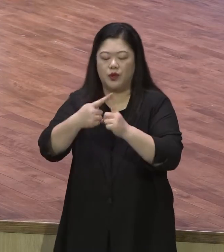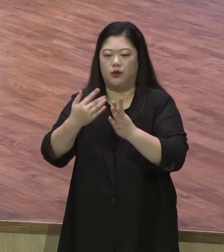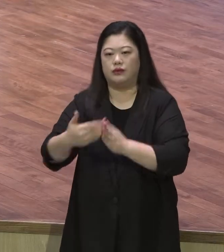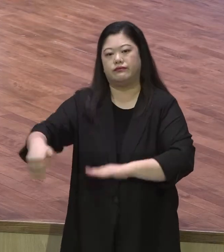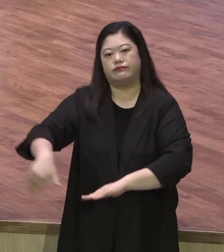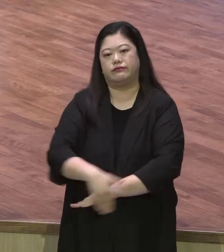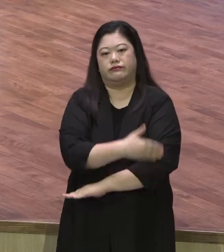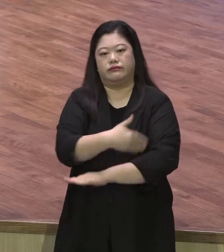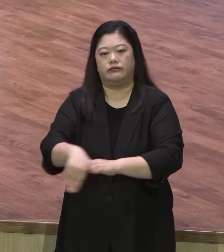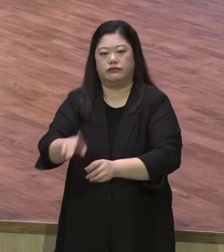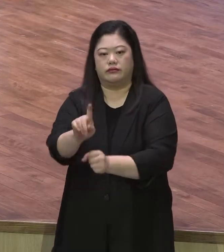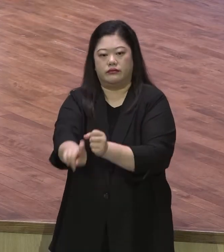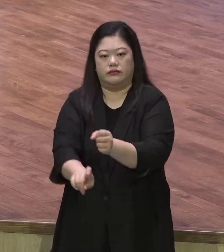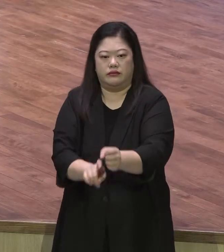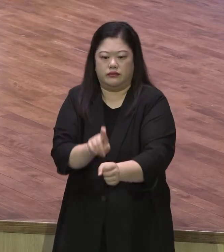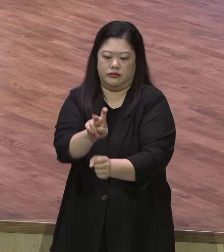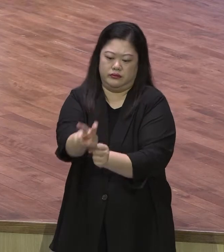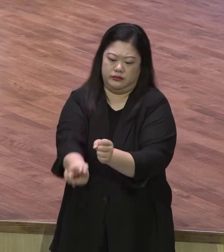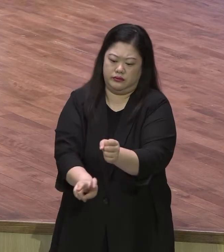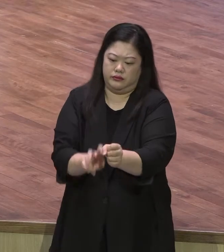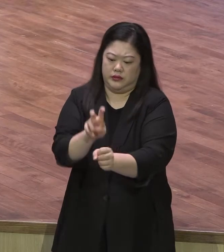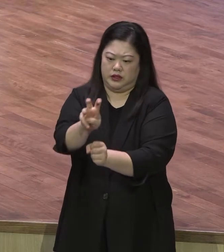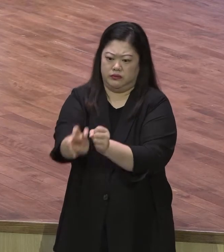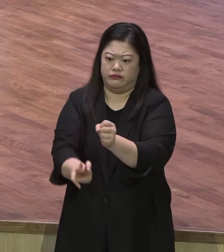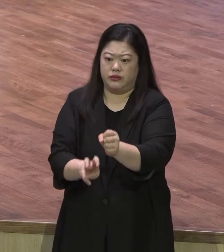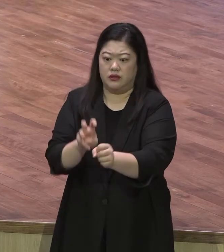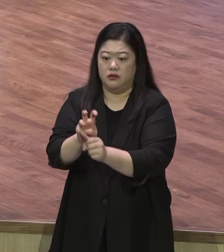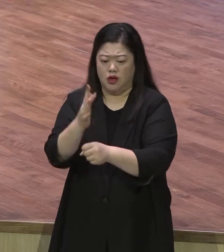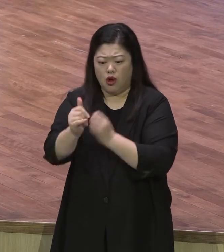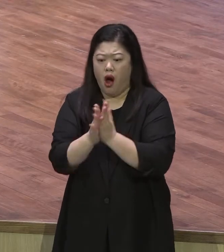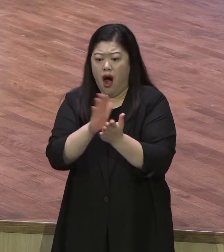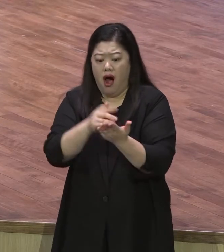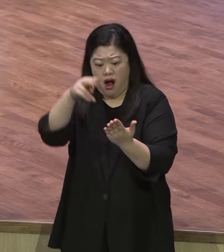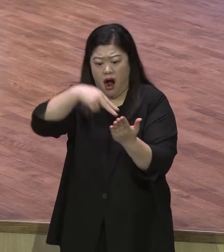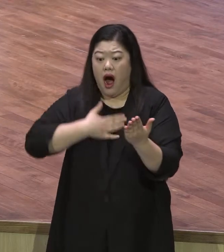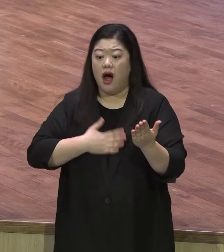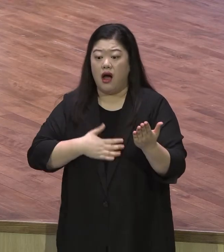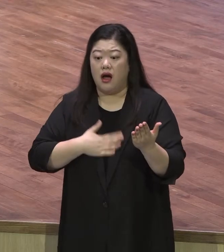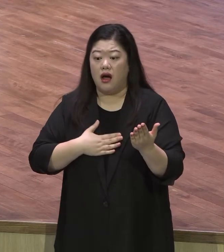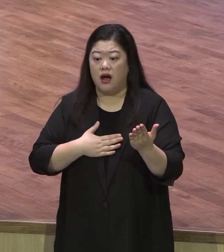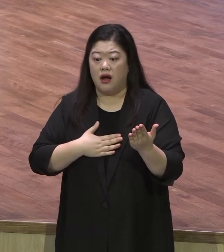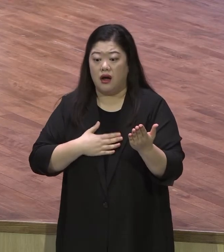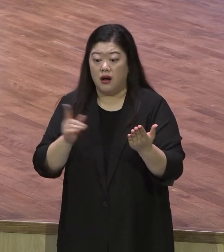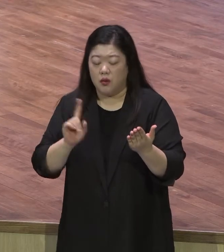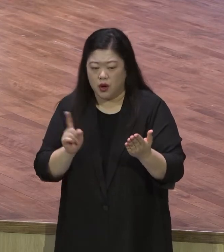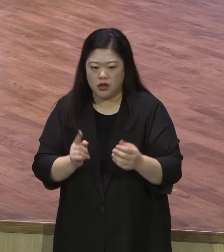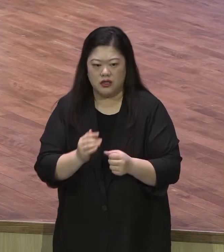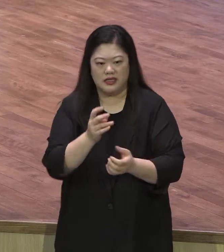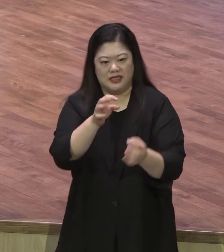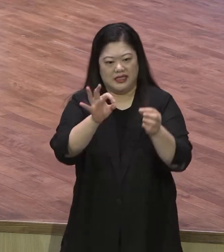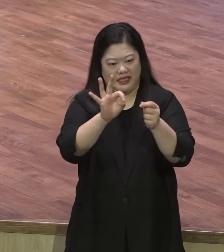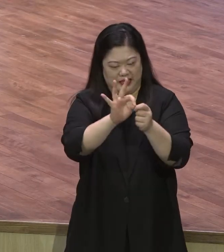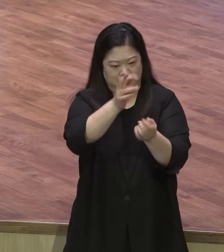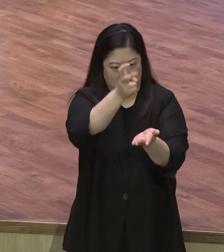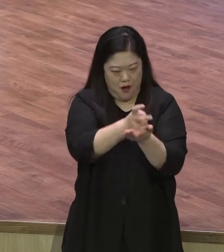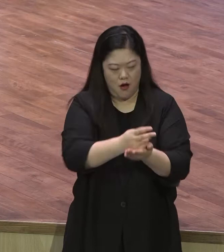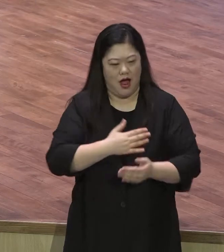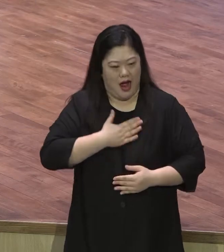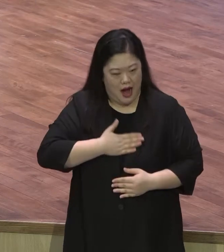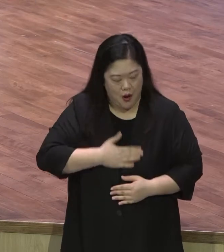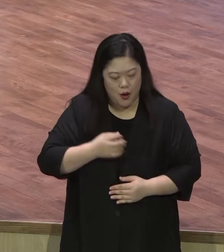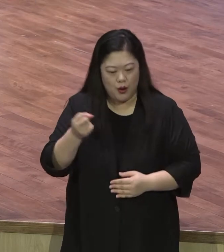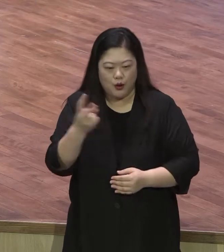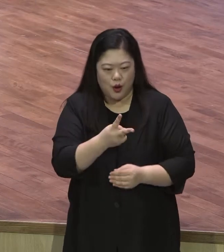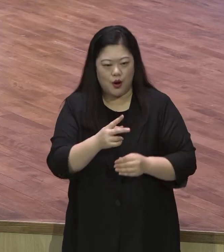오랫동안 다닌데 뭔가 교회에서 계속 율법을 선포하니까 죄짓지 마라 끊임없이 강조하고 회개하라고